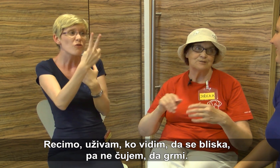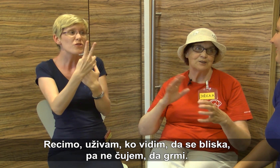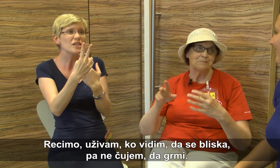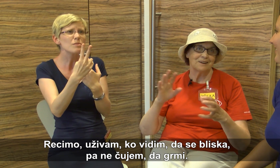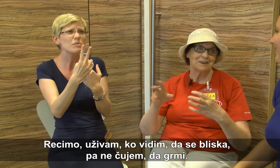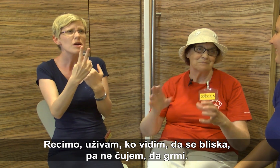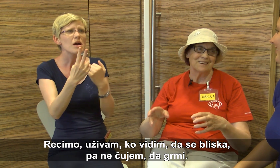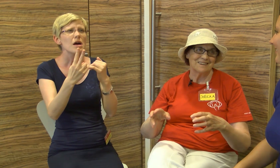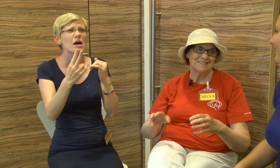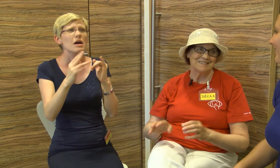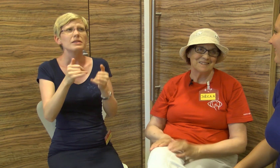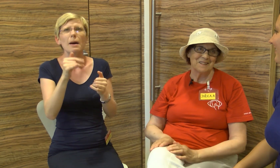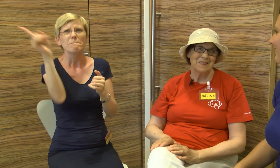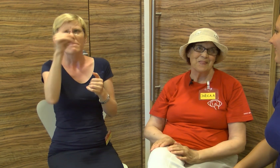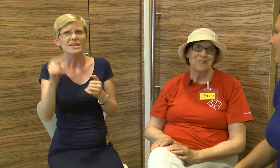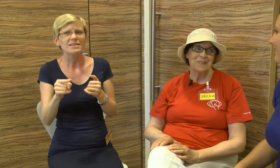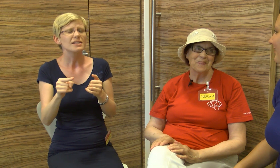pa ne čujem, da grmi.